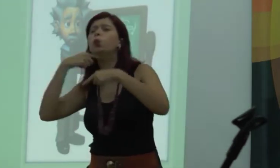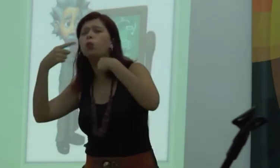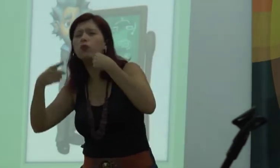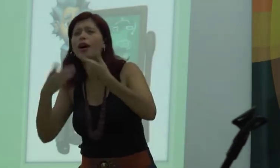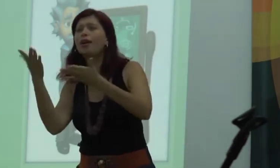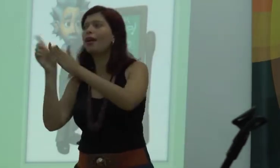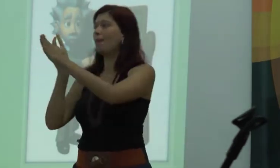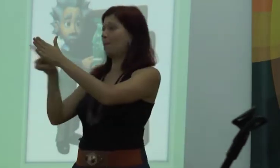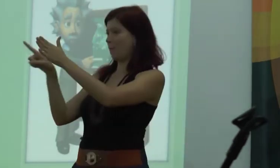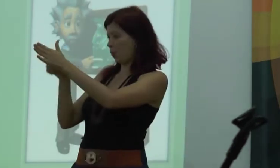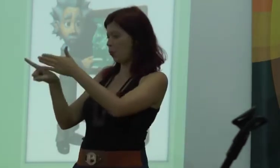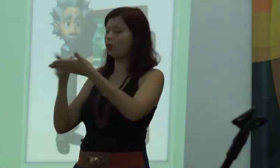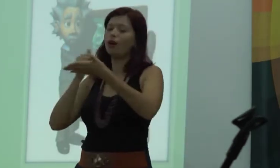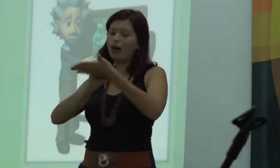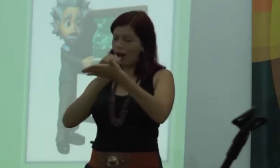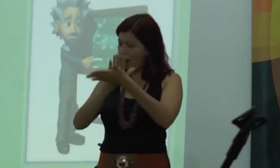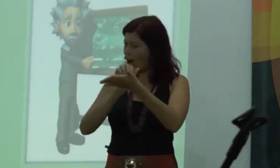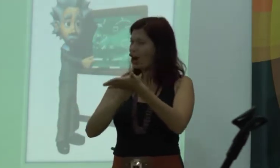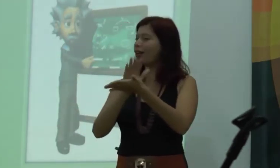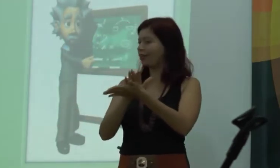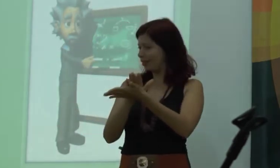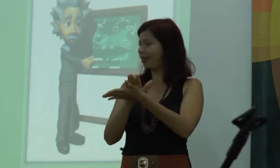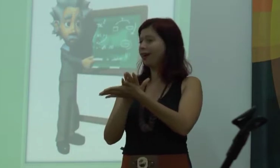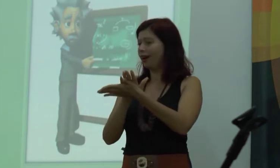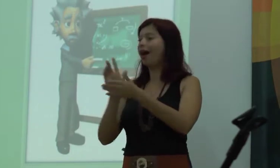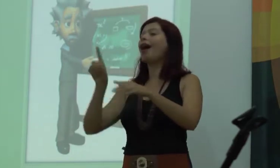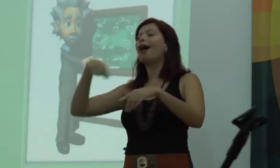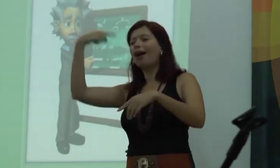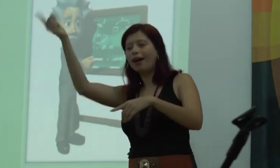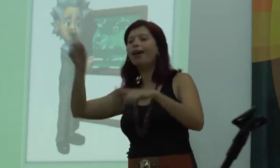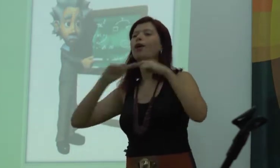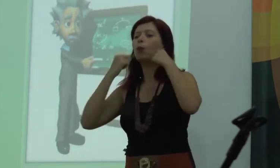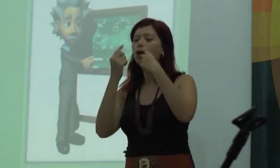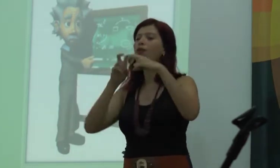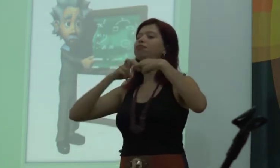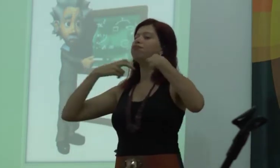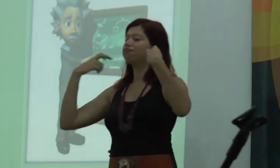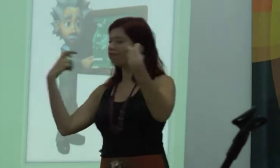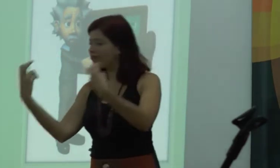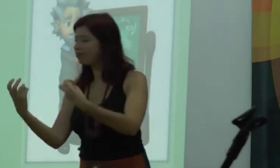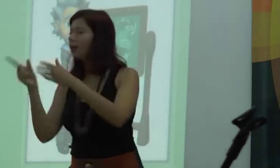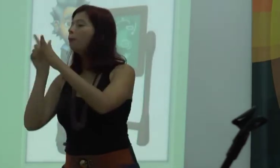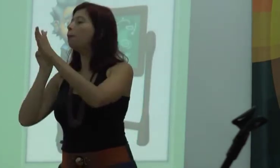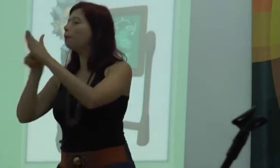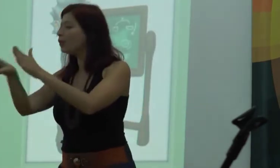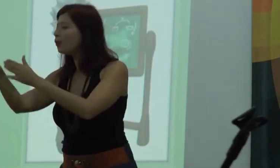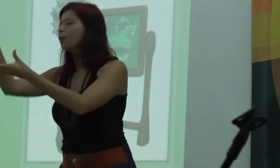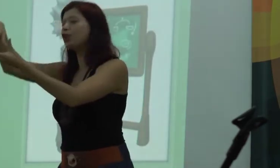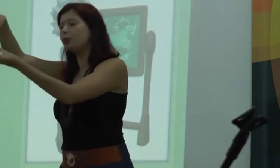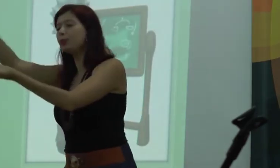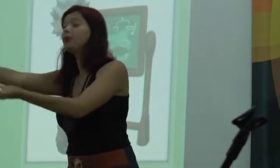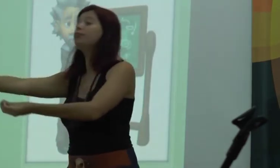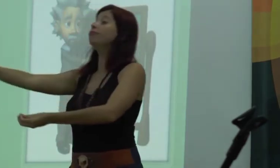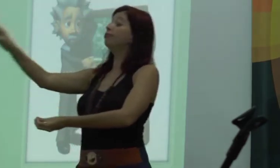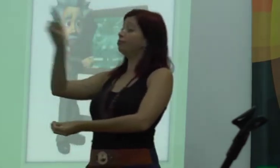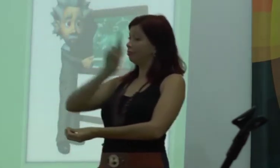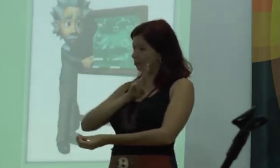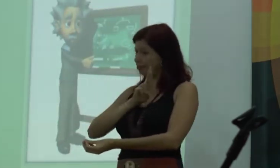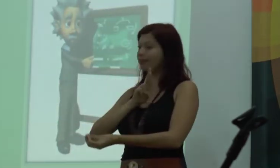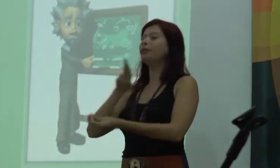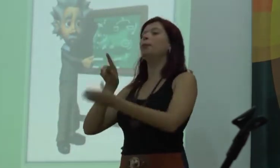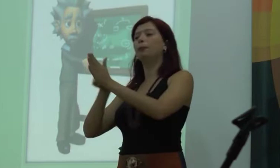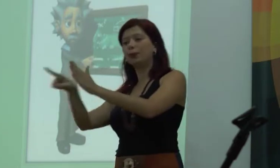anotar as minhas dúvidas e vou começar a fazer perguntas. Então, novamente,